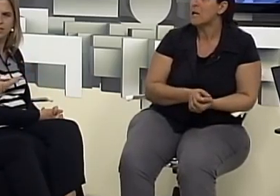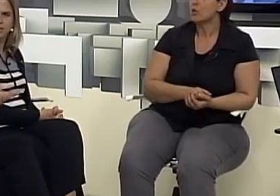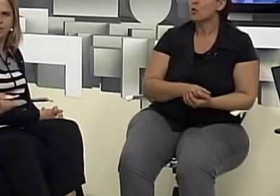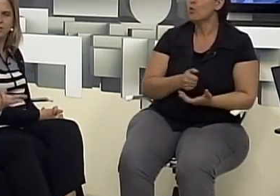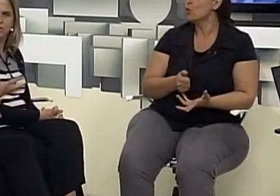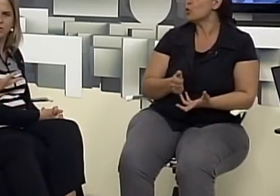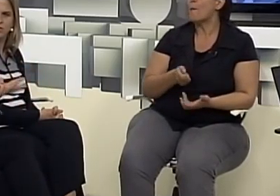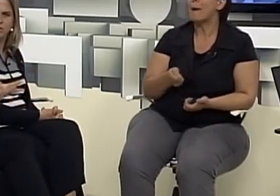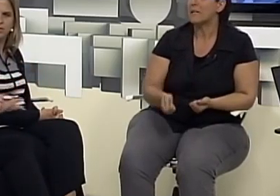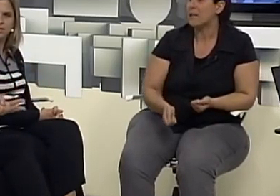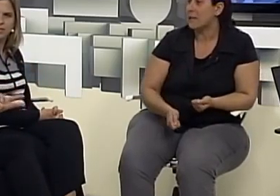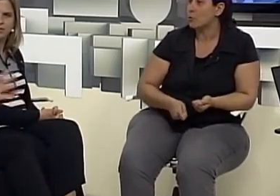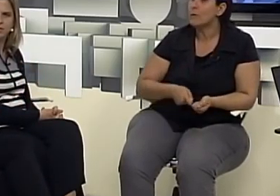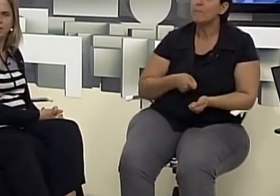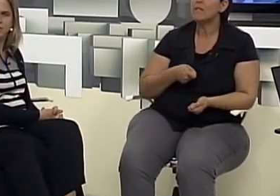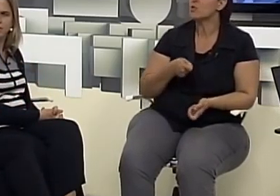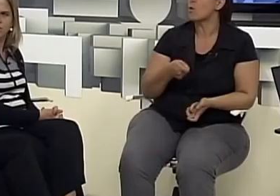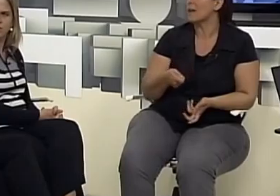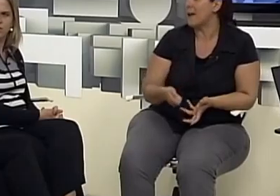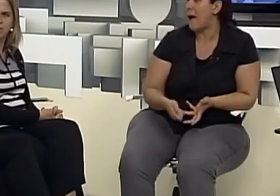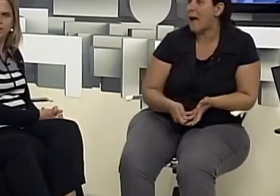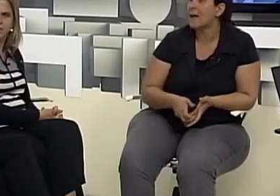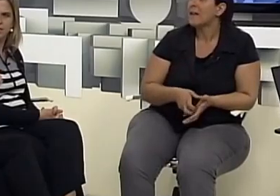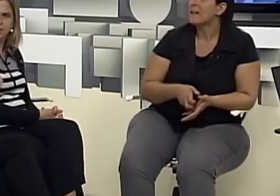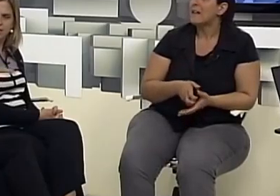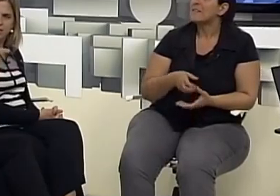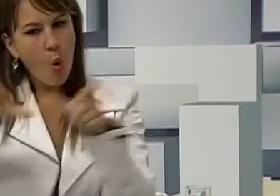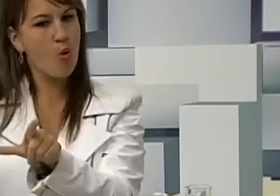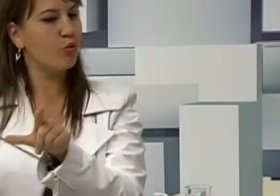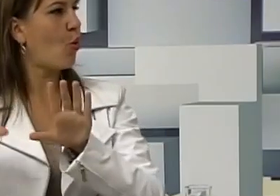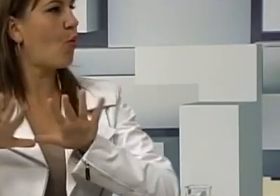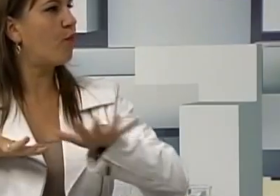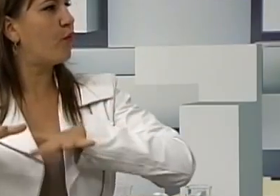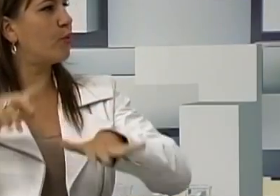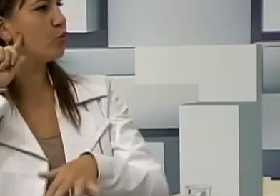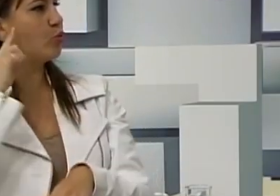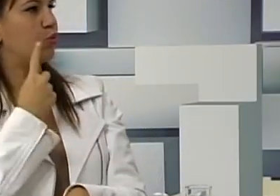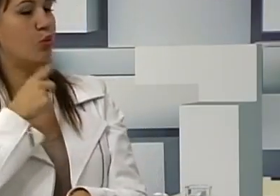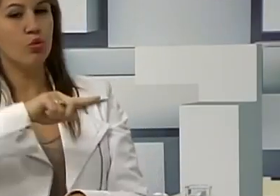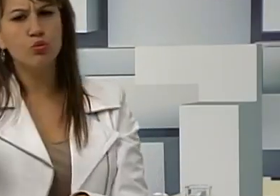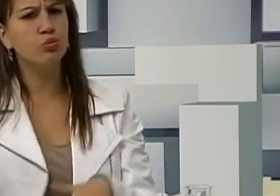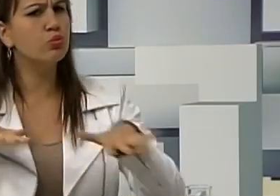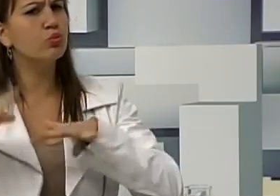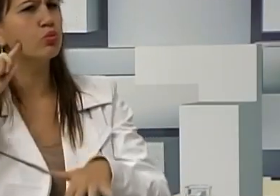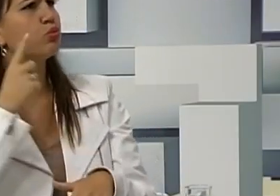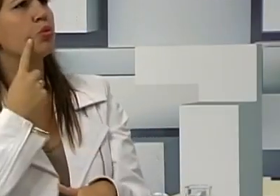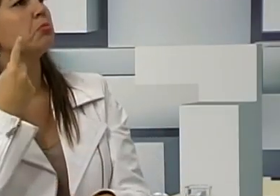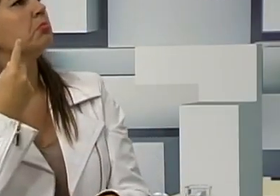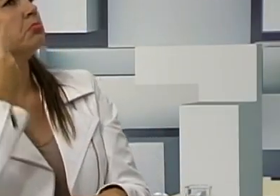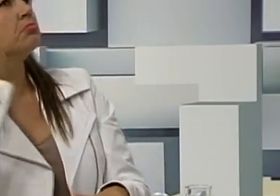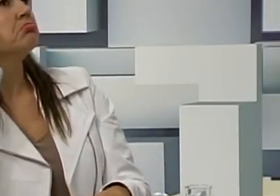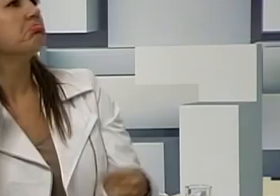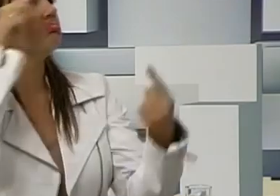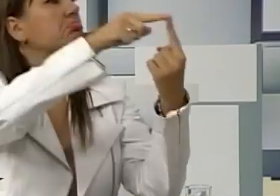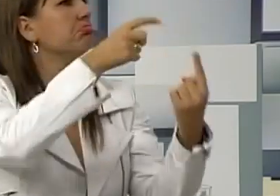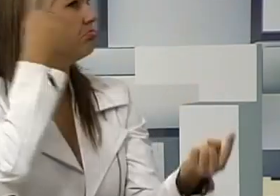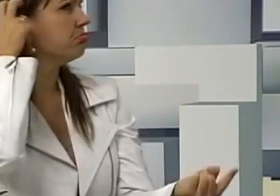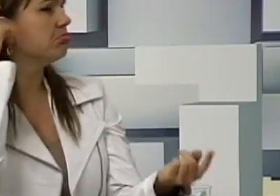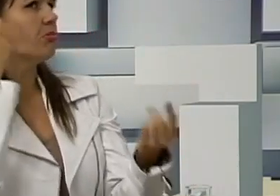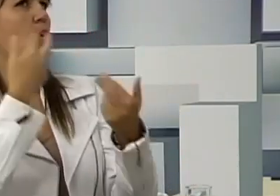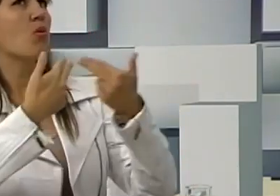clínica, do uso do aparelho, do implante coclear, né? Se reforça muito isso e não há esse olhar sobre os